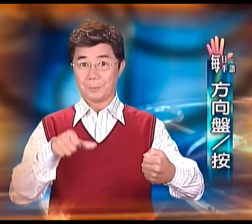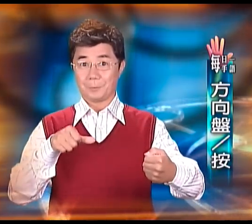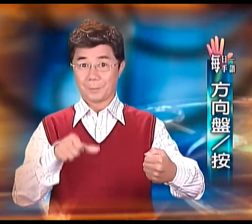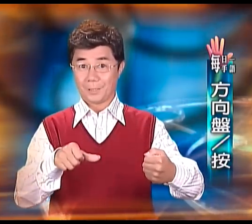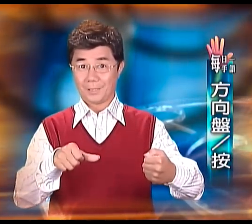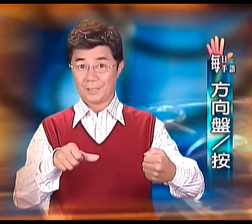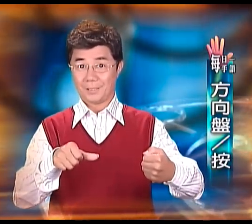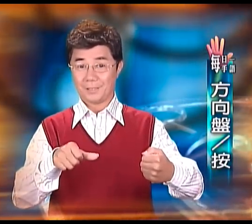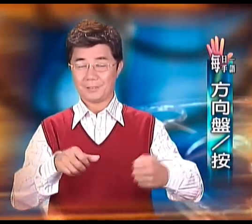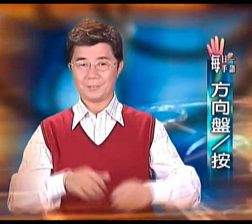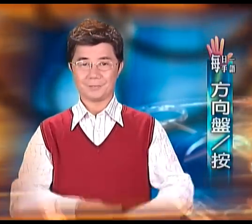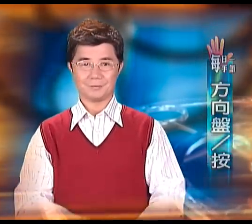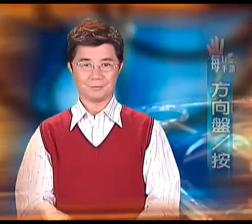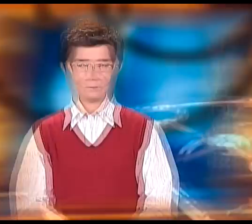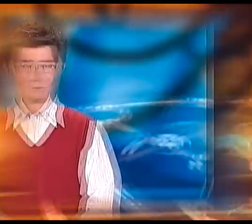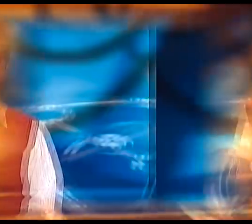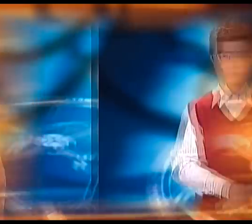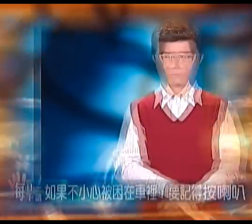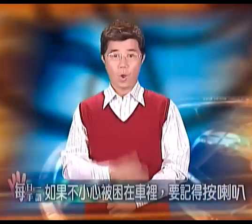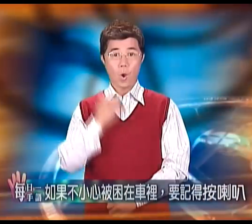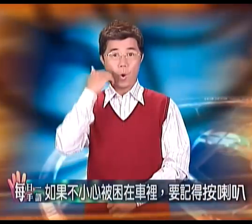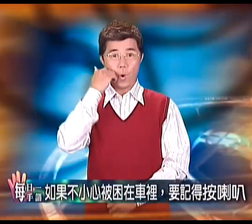样就可以了。如果